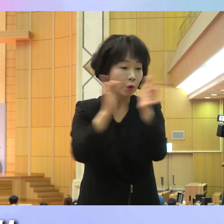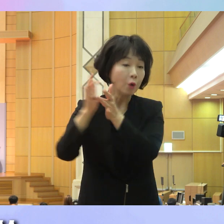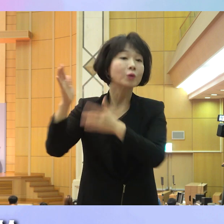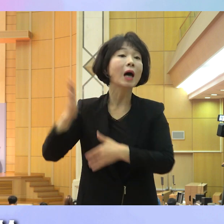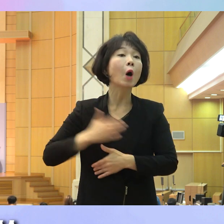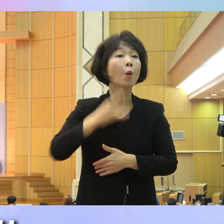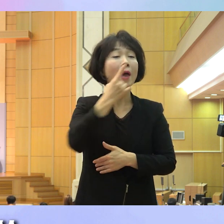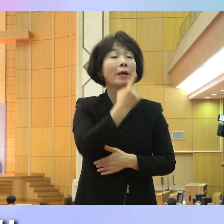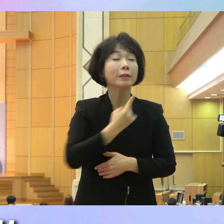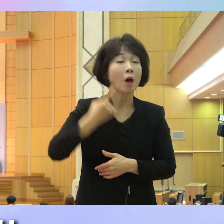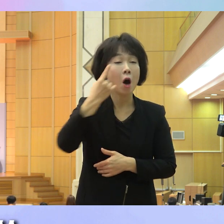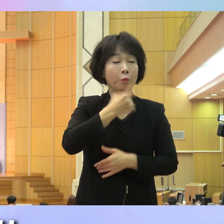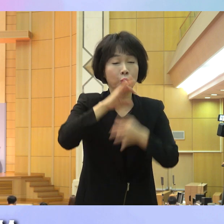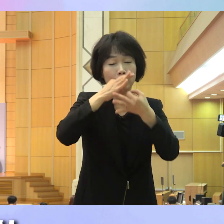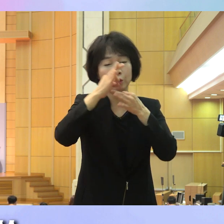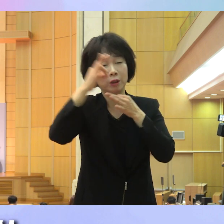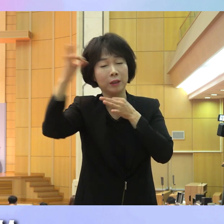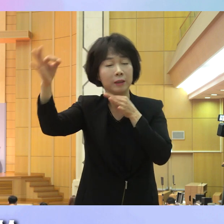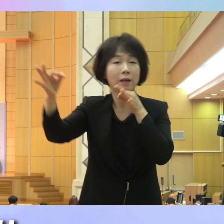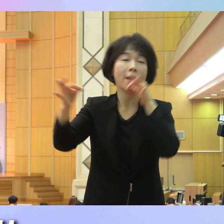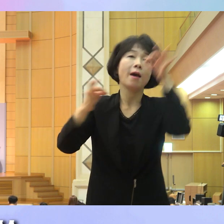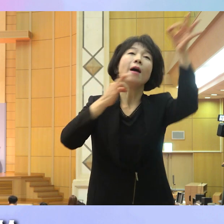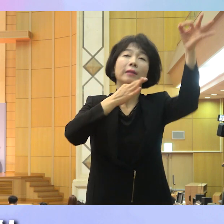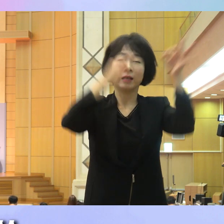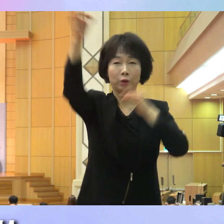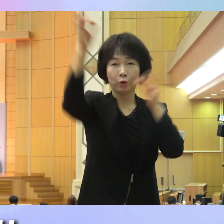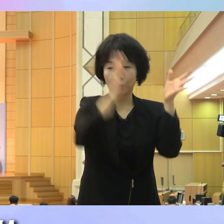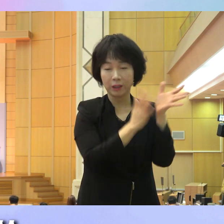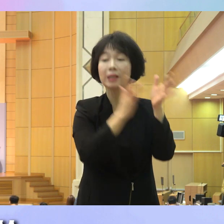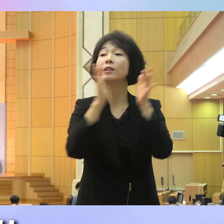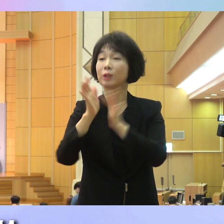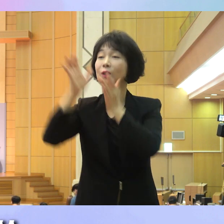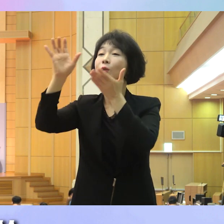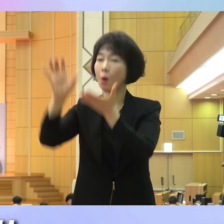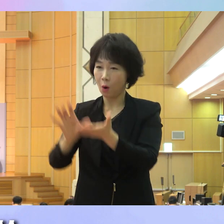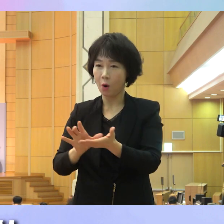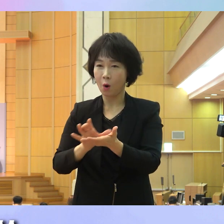예수 나 외쳐 부르네 예수